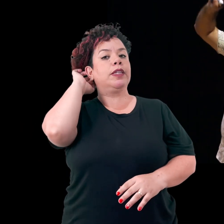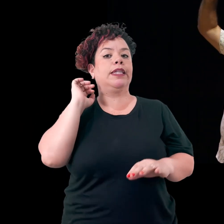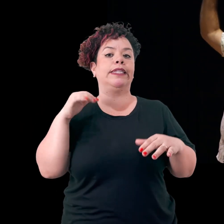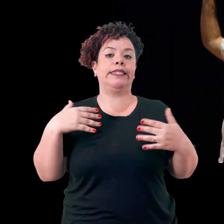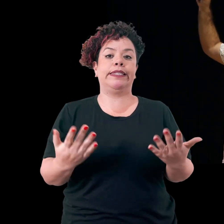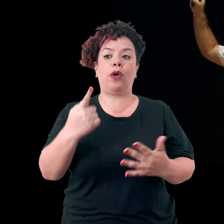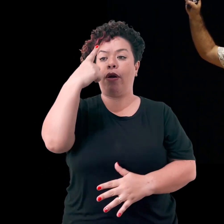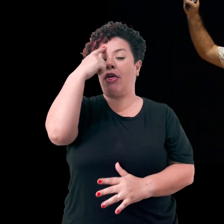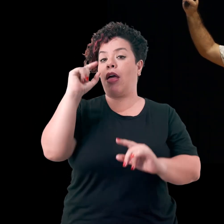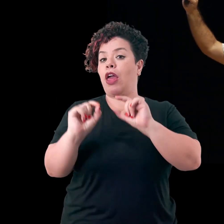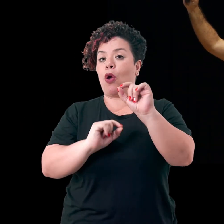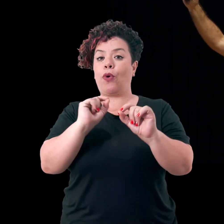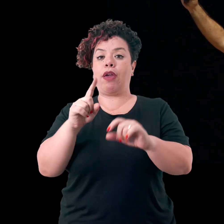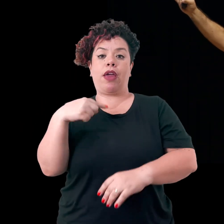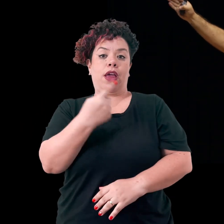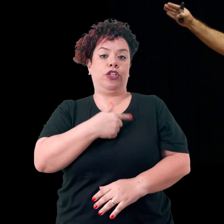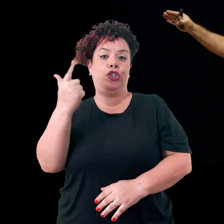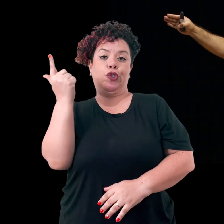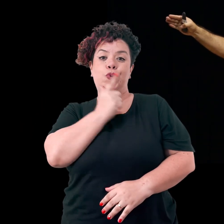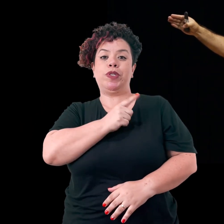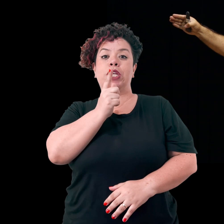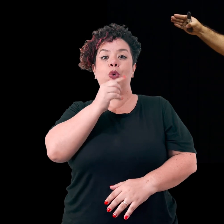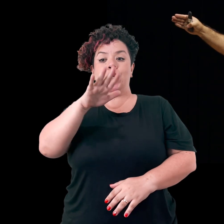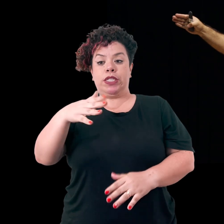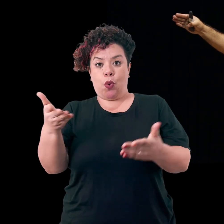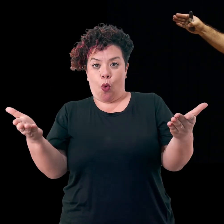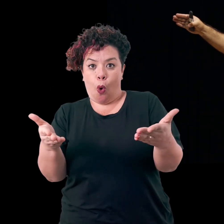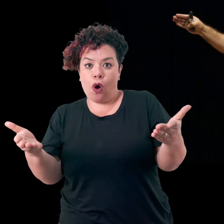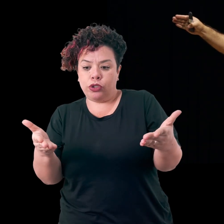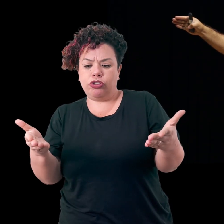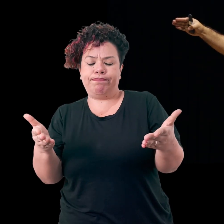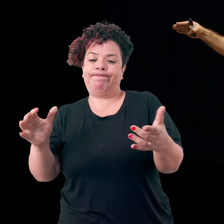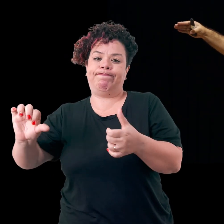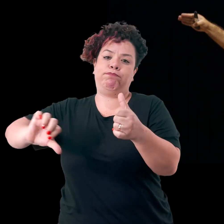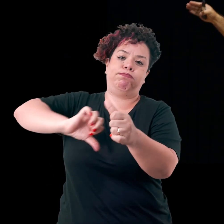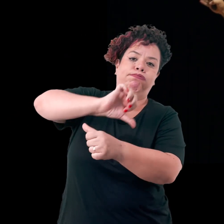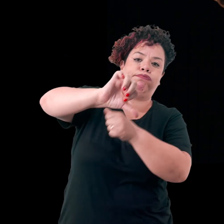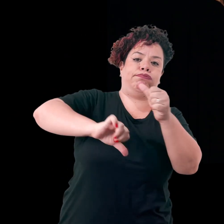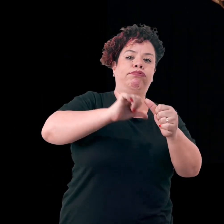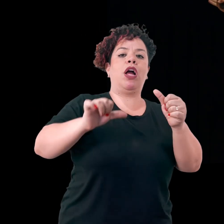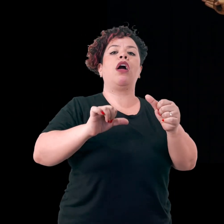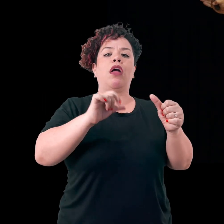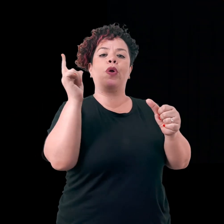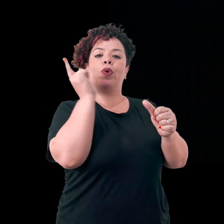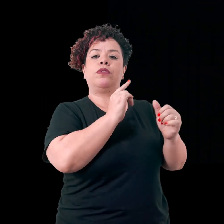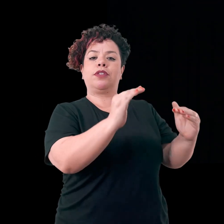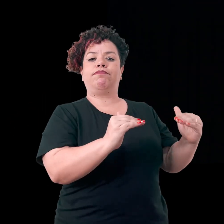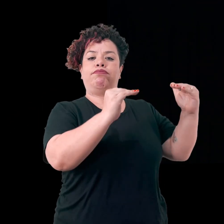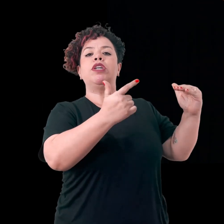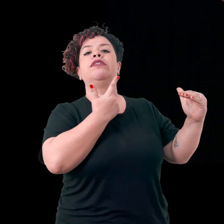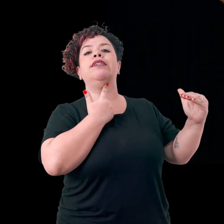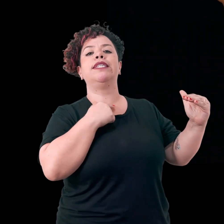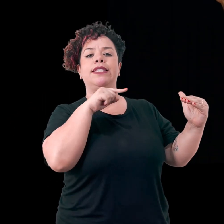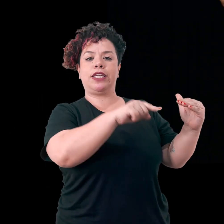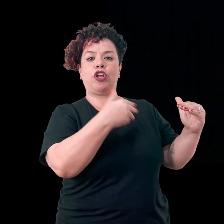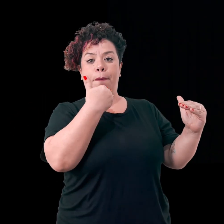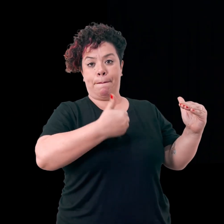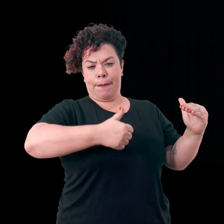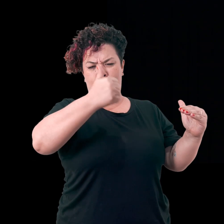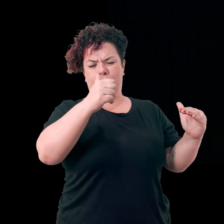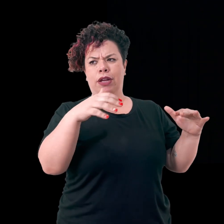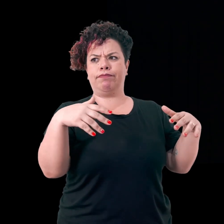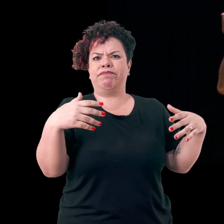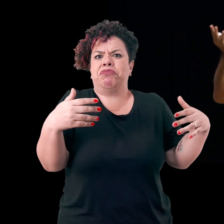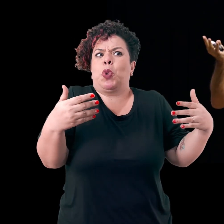a ideia é a gente sair do oceano que temos hoje e chegar no oceano que queremos. Só